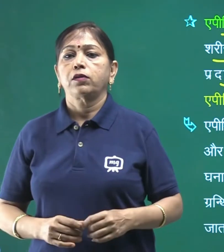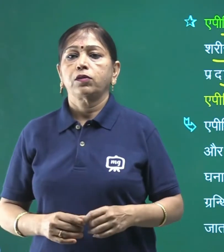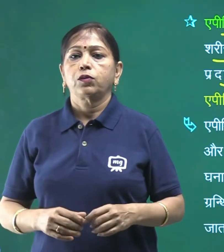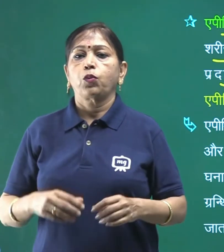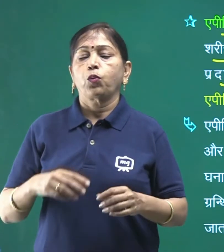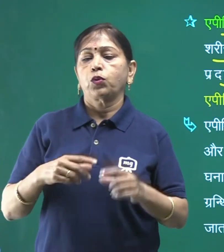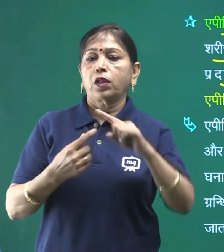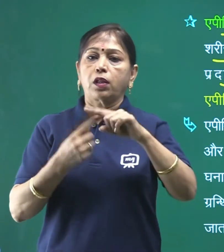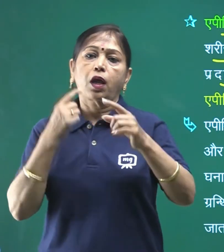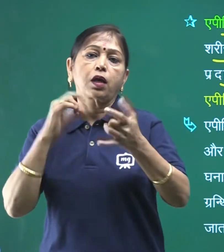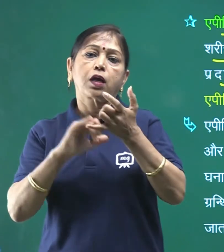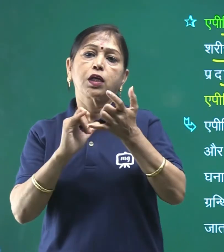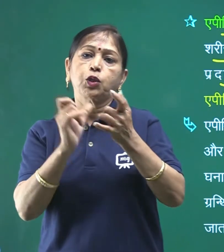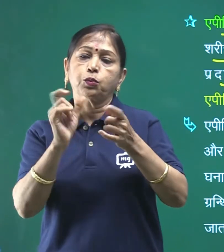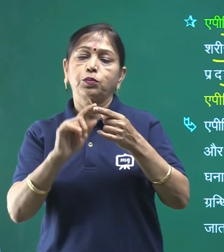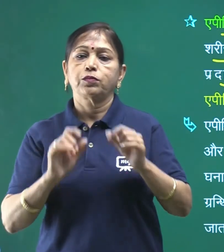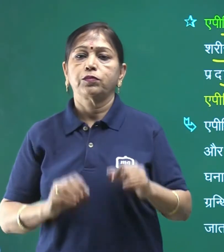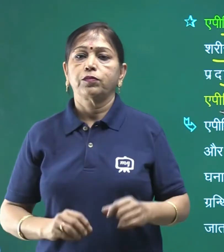ऊतक